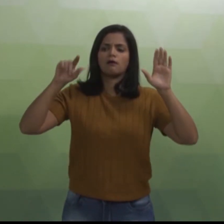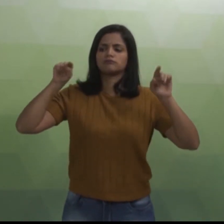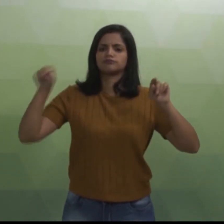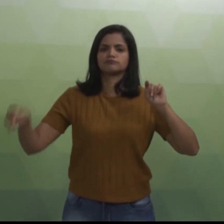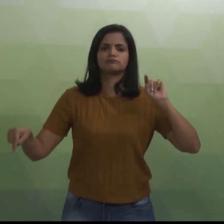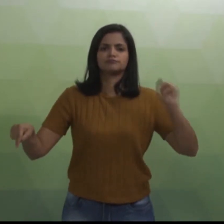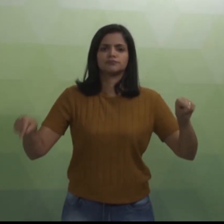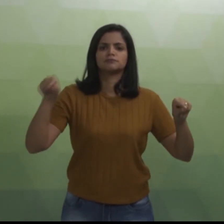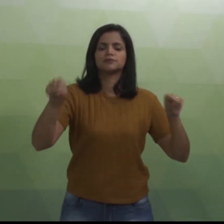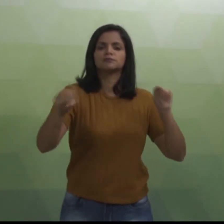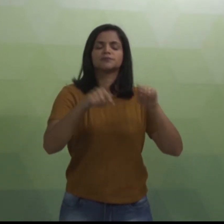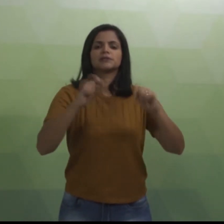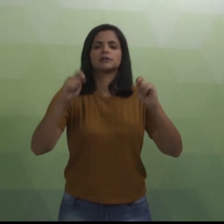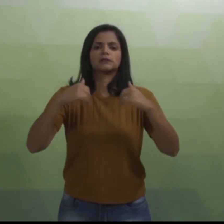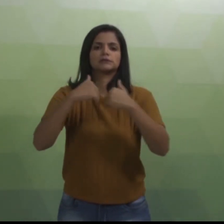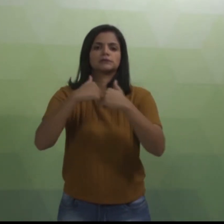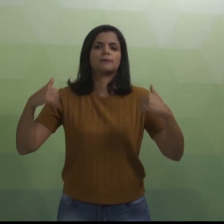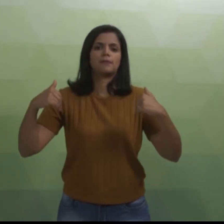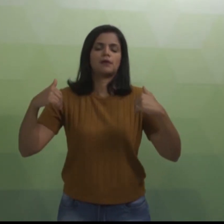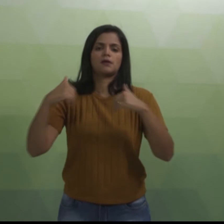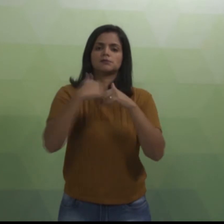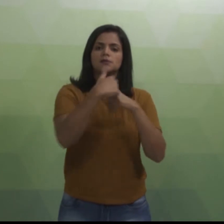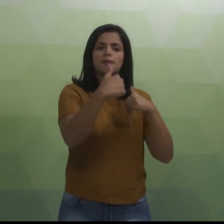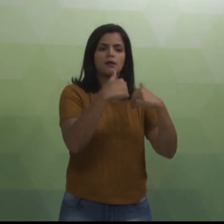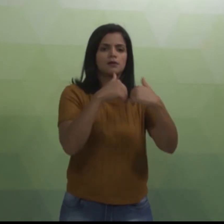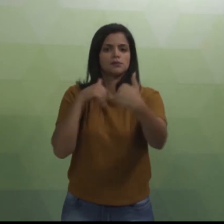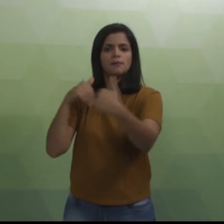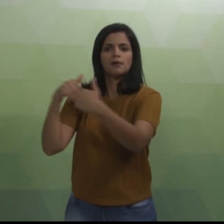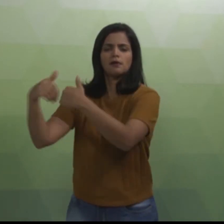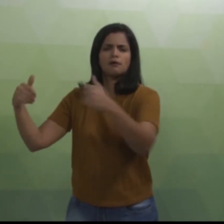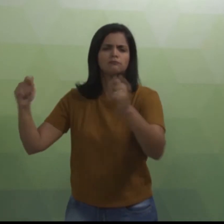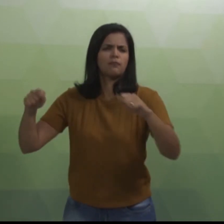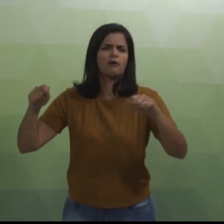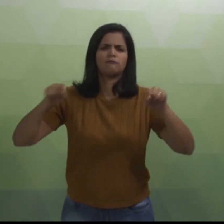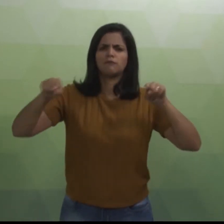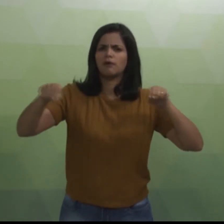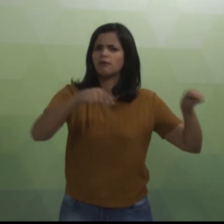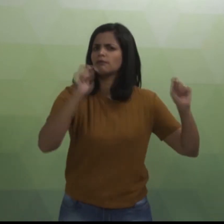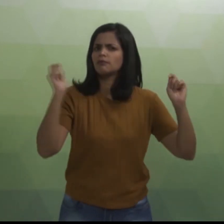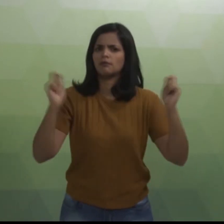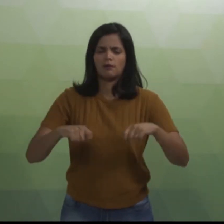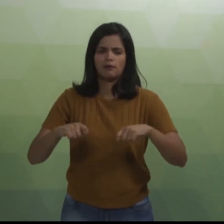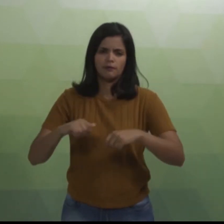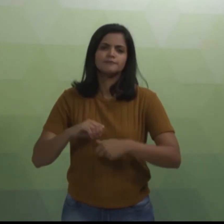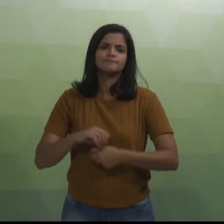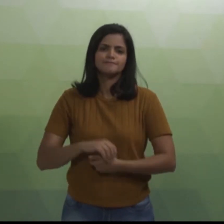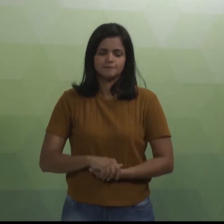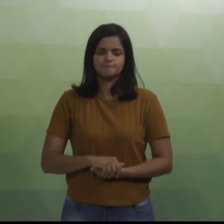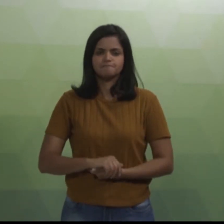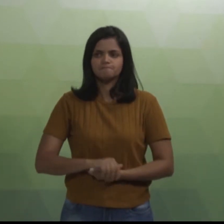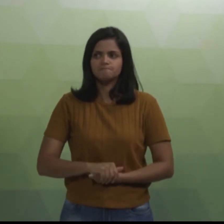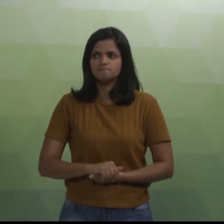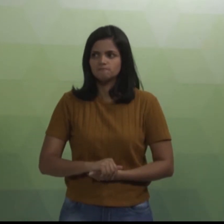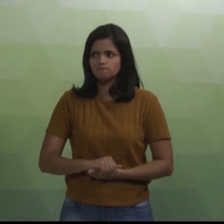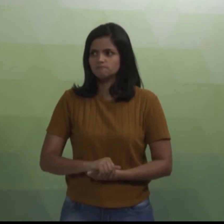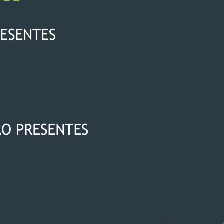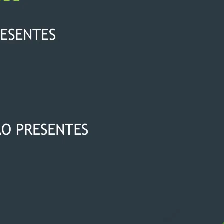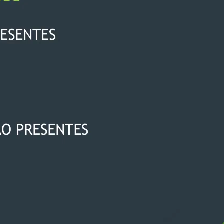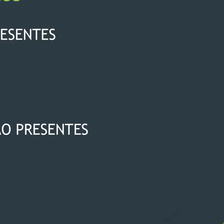Para o entendimento, quer seja de intérpretes ou de surdos, é necessário essa separação das pessoas no discurso, desses